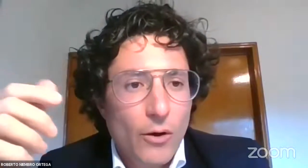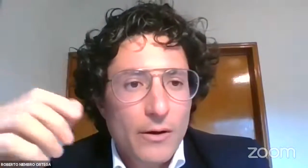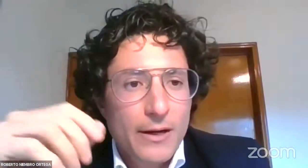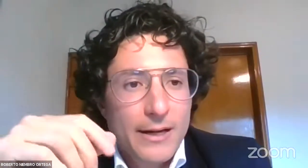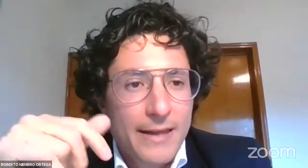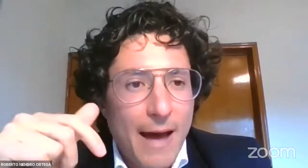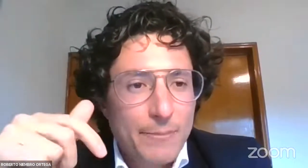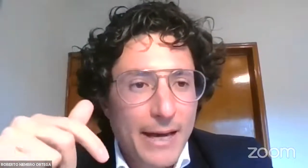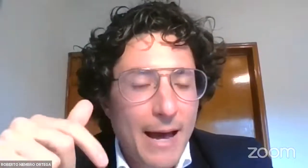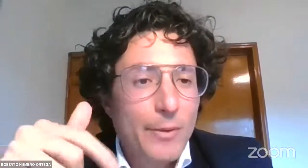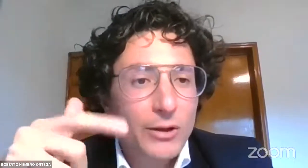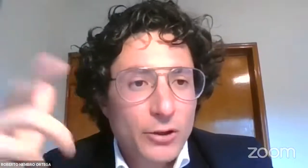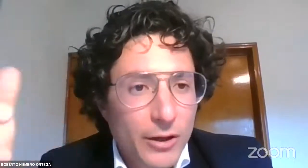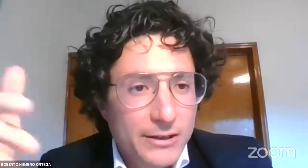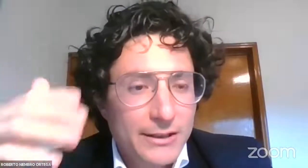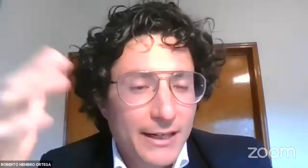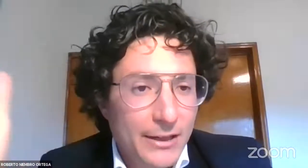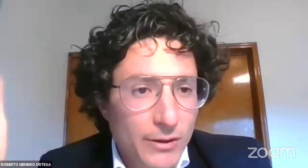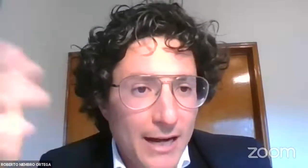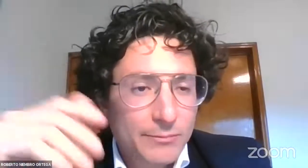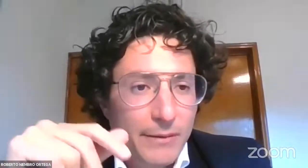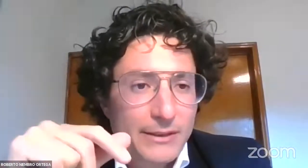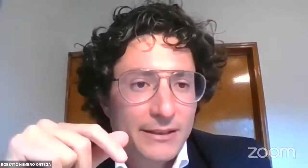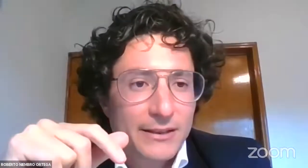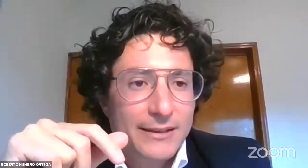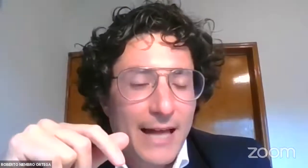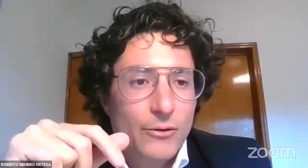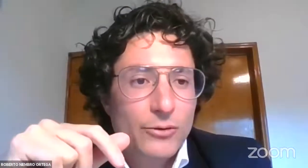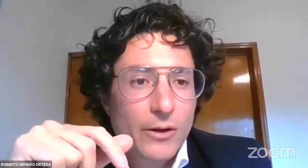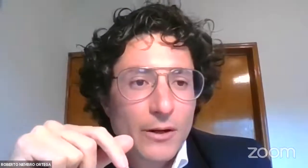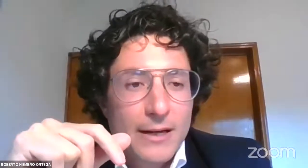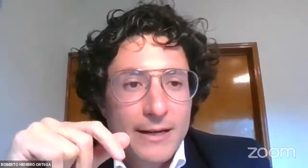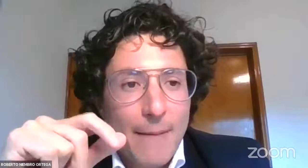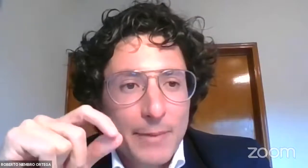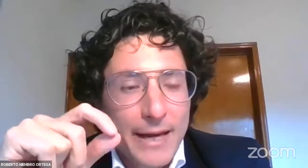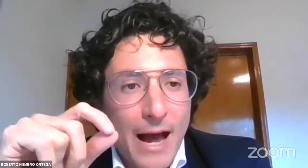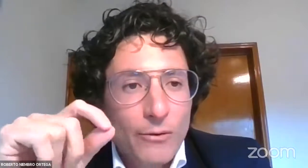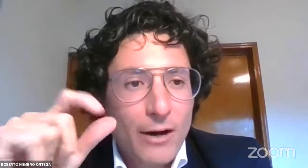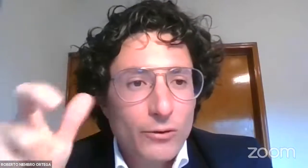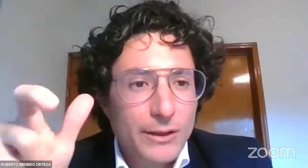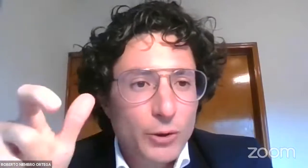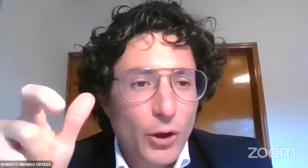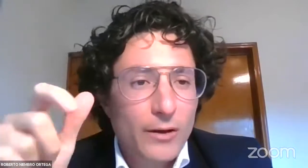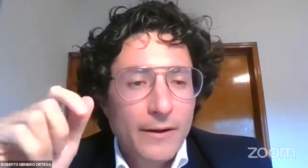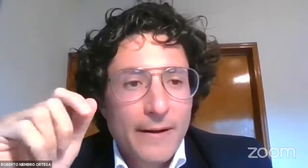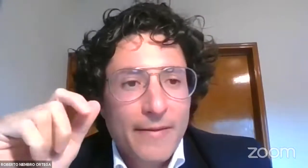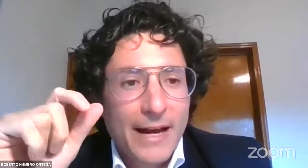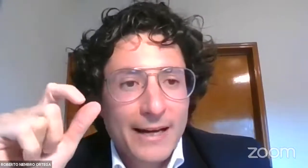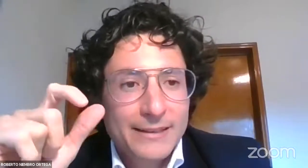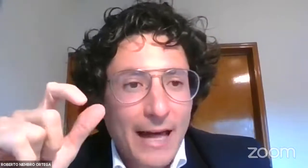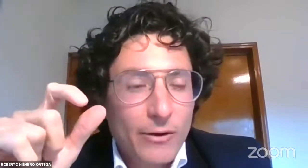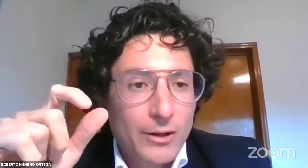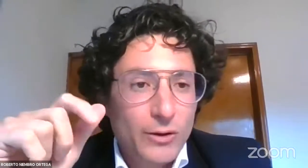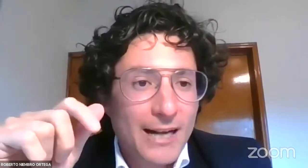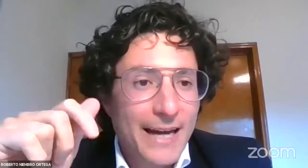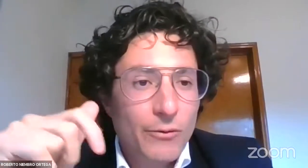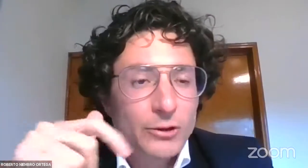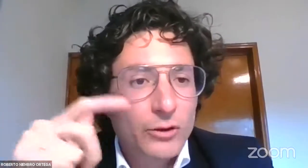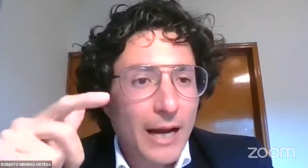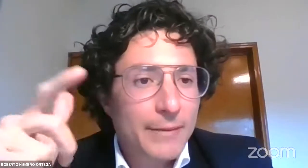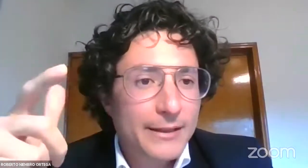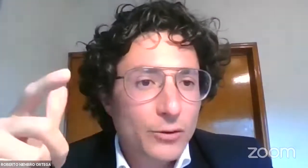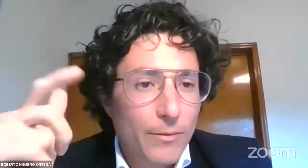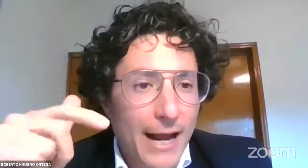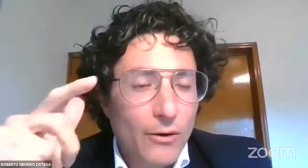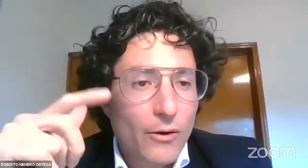globales, ¿no? Y da pie a protecciones internacionales previstas en tratados, y da pie a una concepción de que el Estado nacional ya